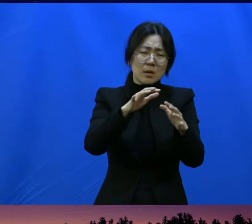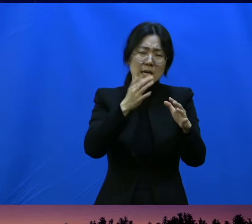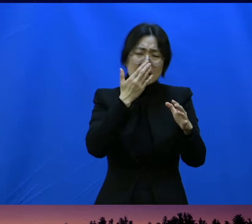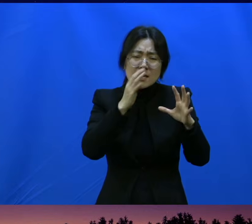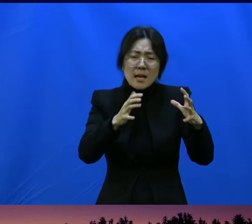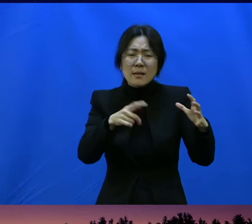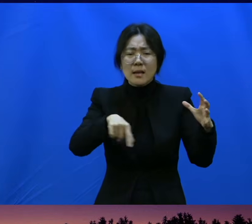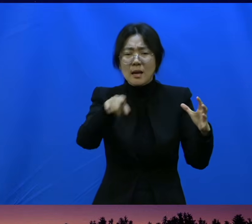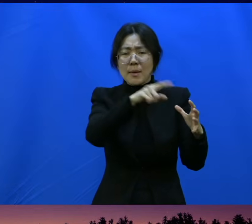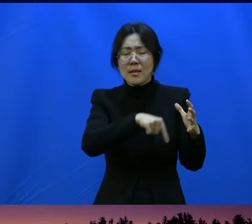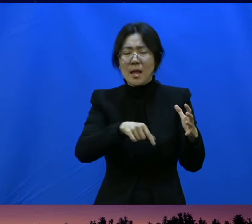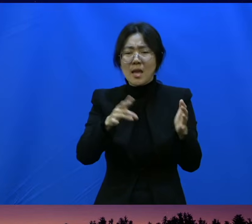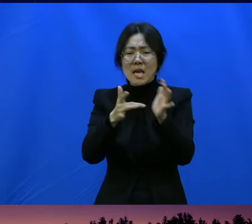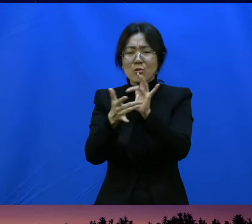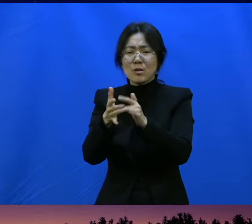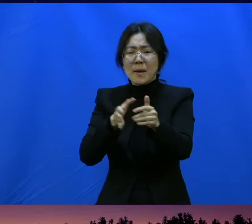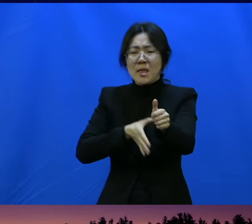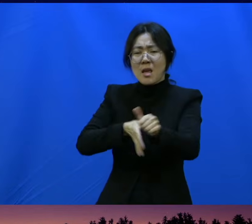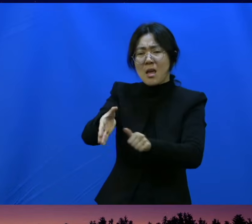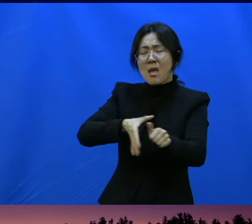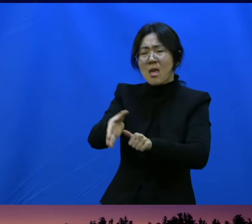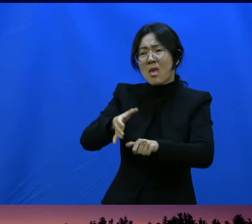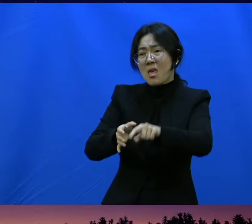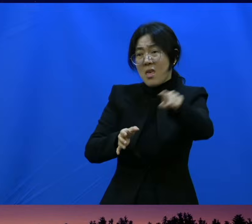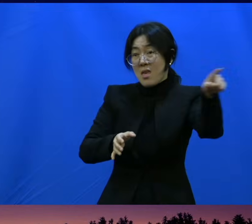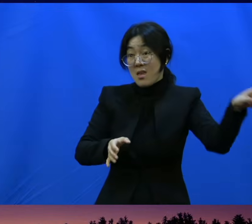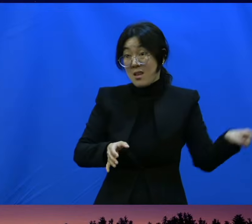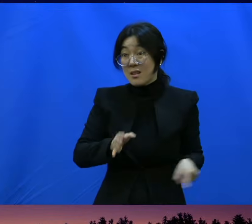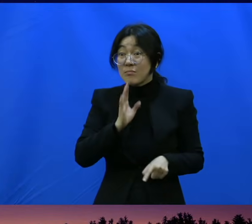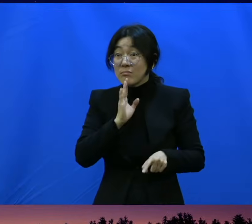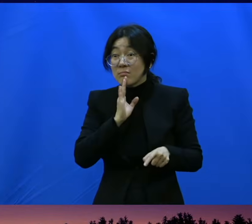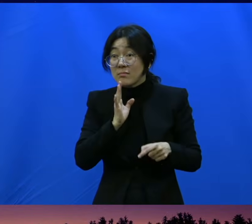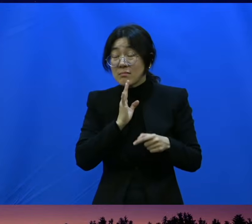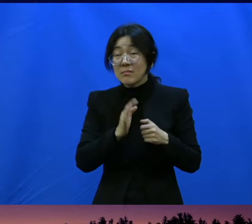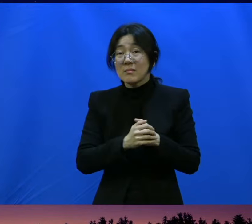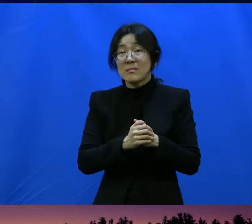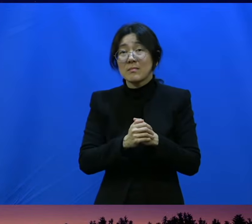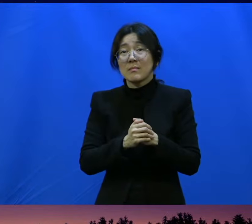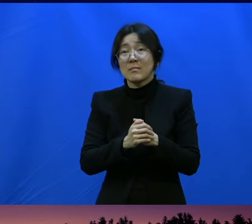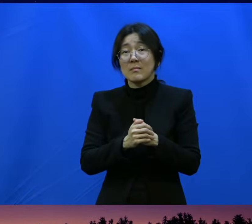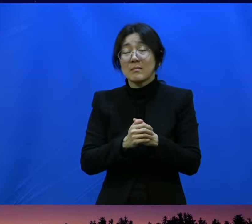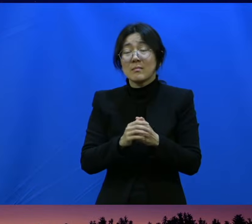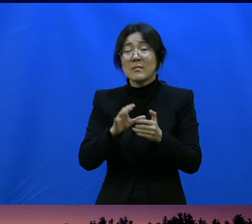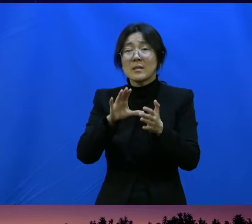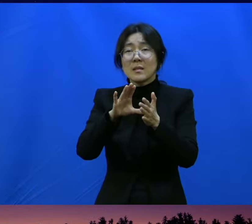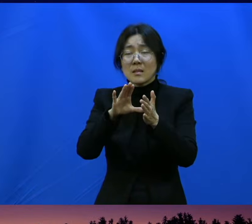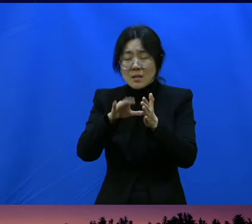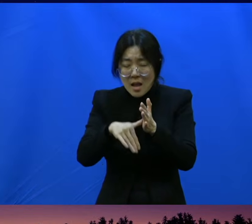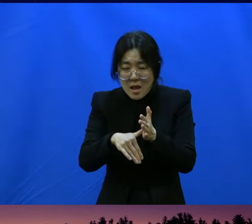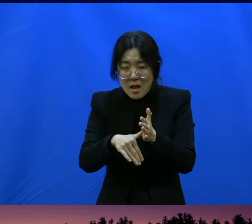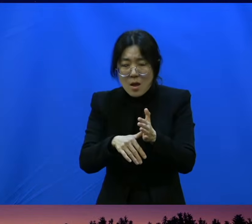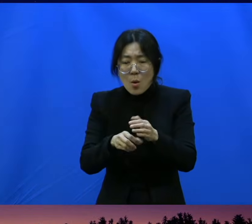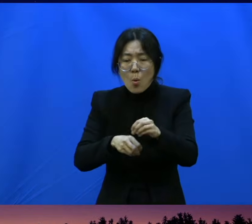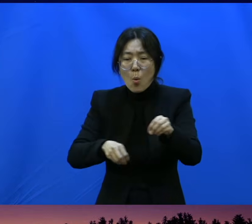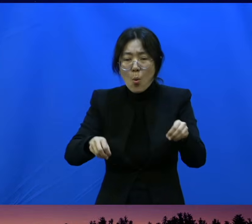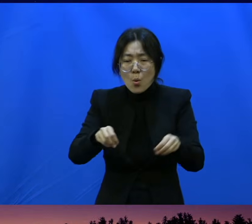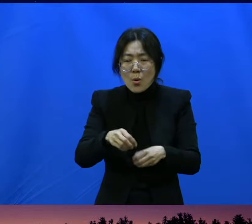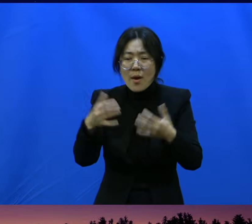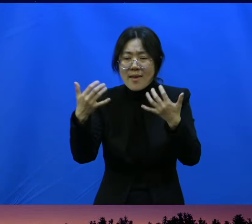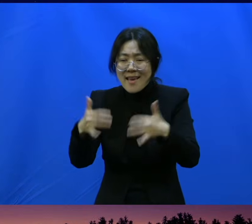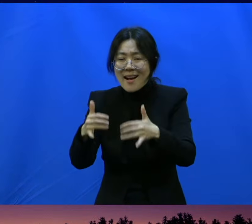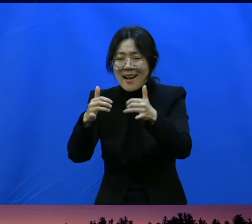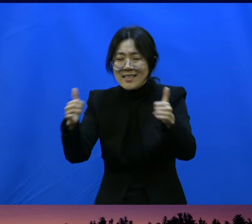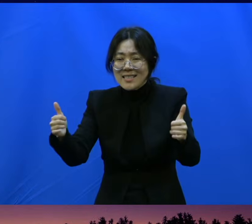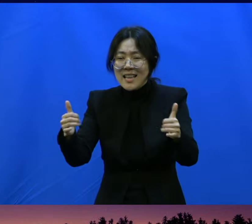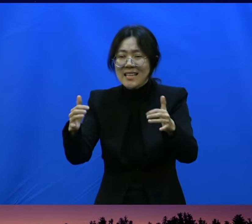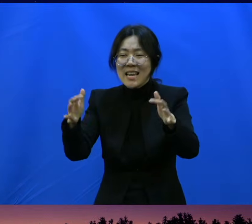예수님을 죽이려고 달려드는 사람들이 얼마나 많았습니까? 그런데 주님은 연약한 자들의 친구가 되십니다.